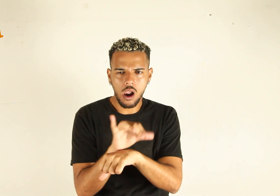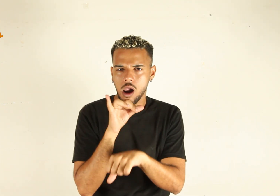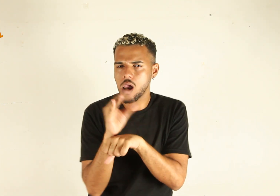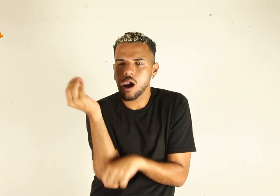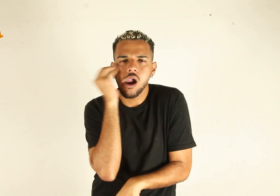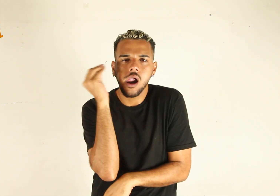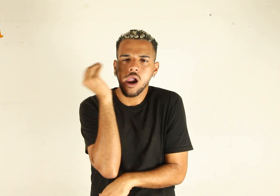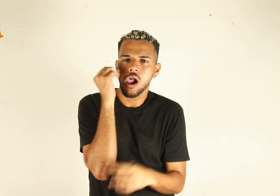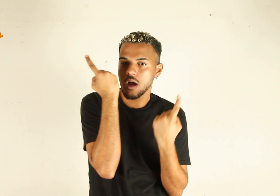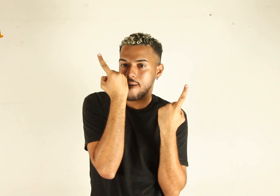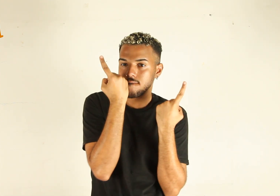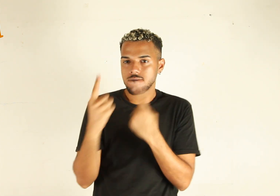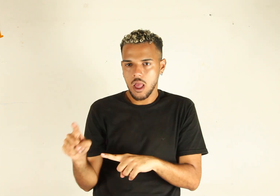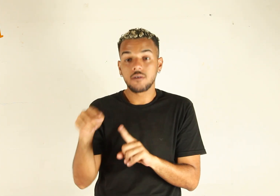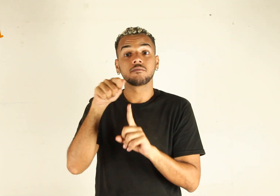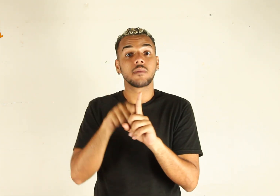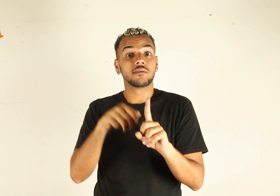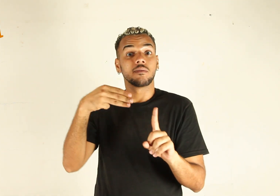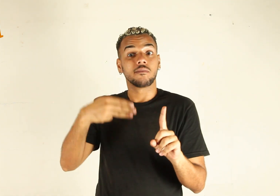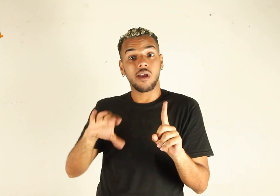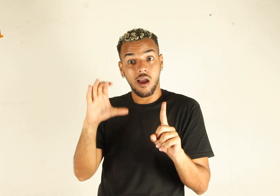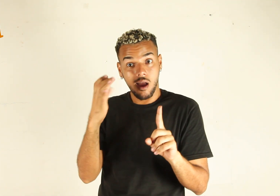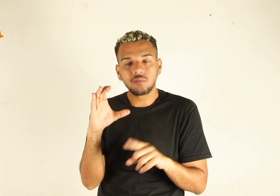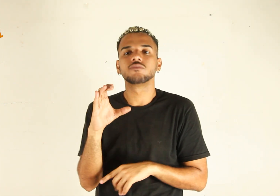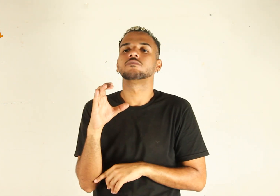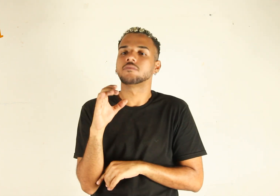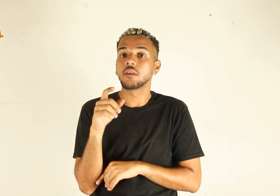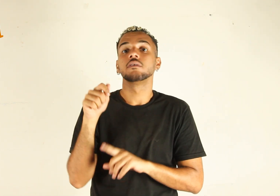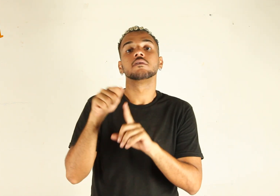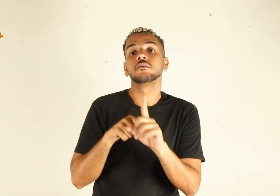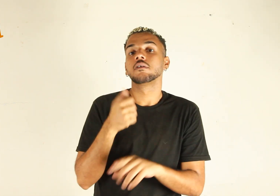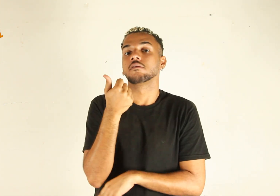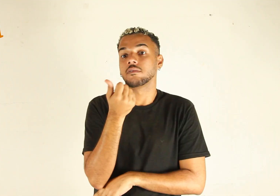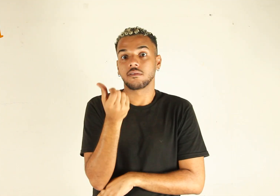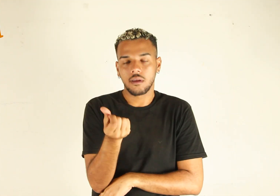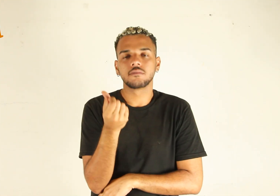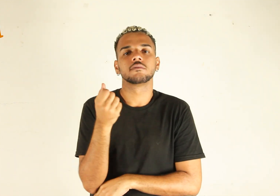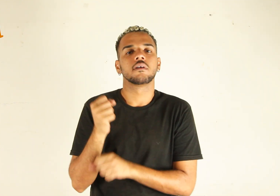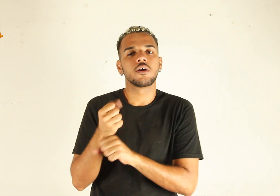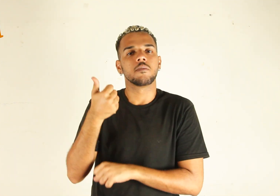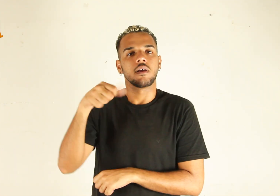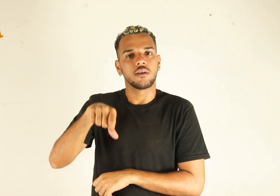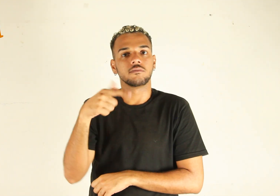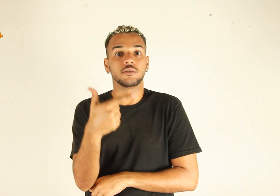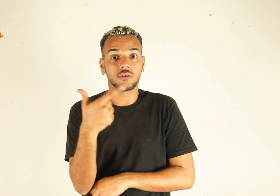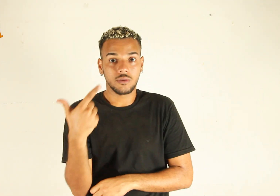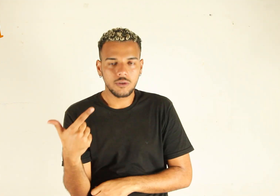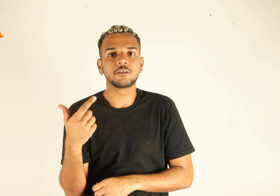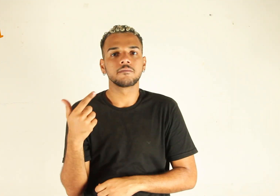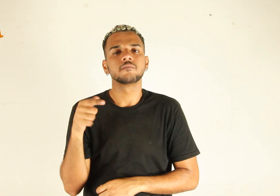mas indivíduos de diversas origens que buscavam escapar do jugo da escravidão e a enxergaram como condutora de tal